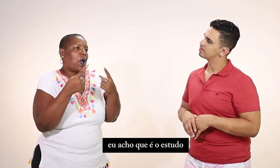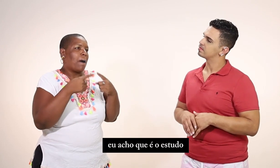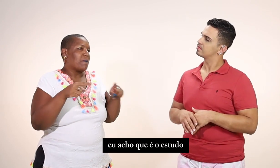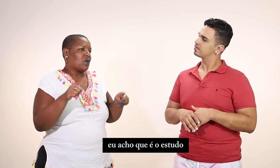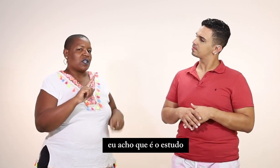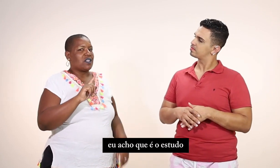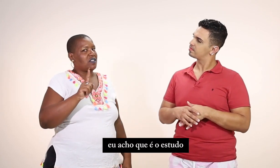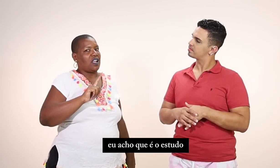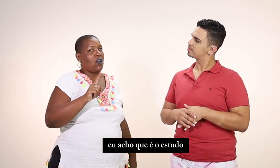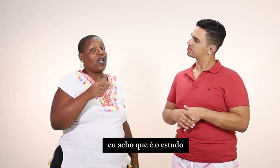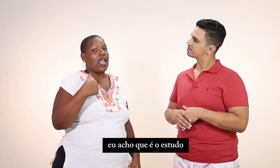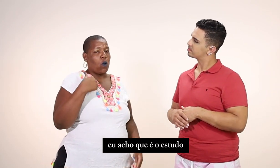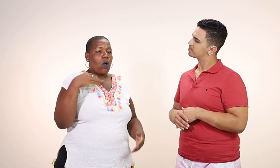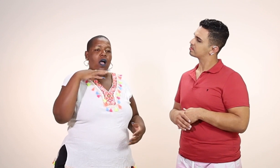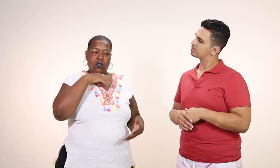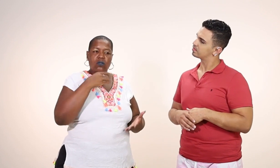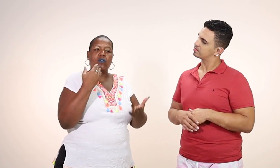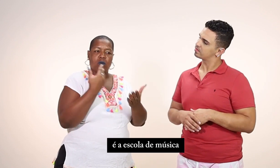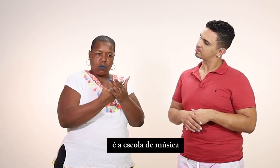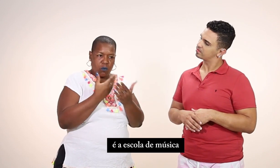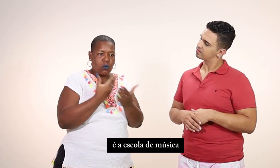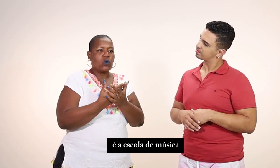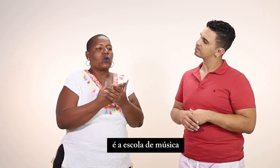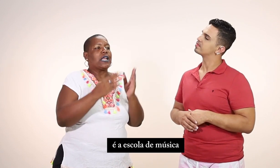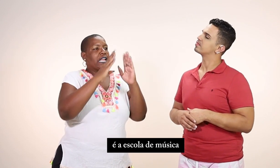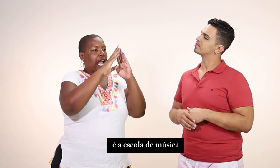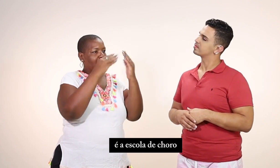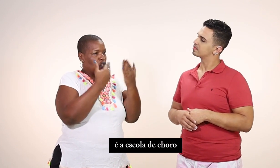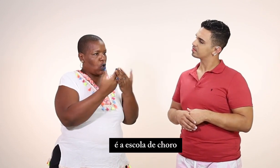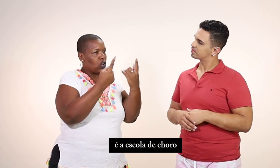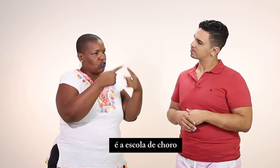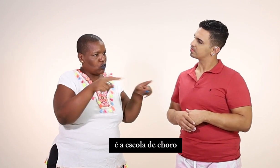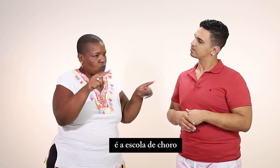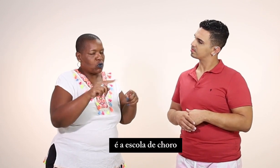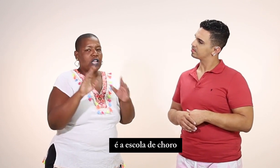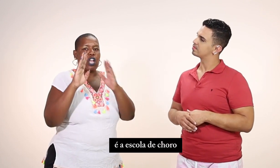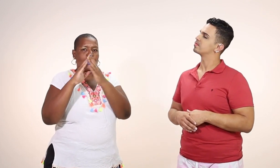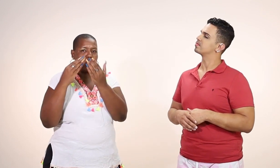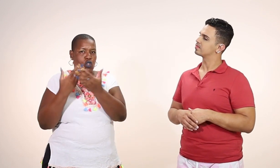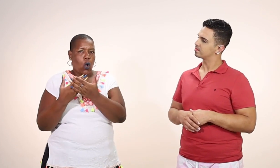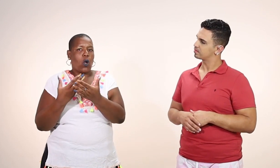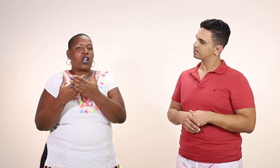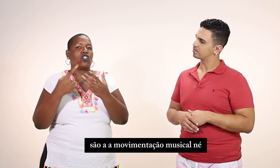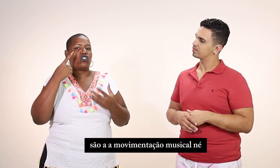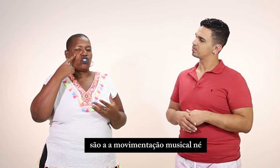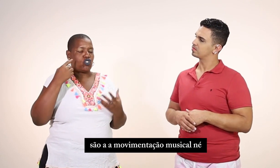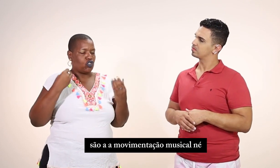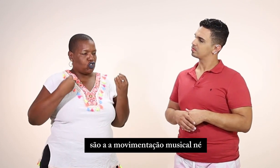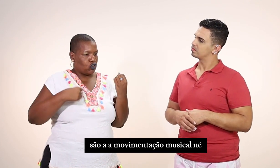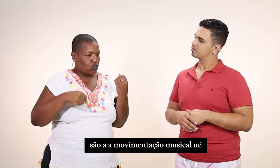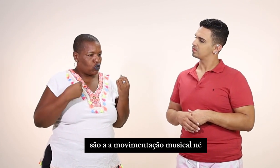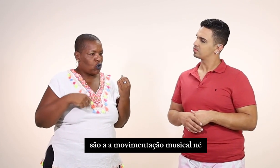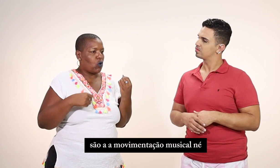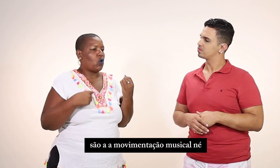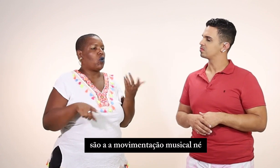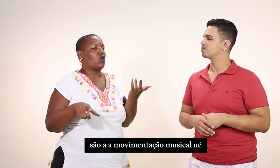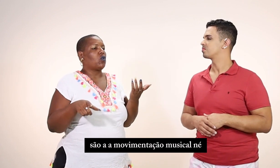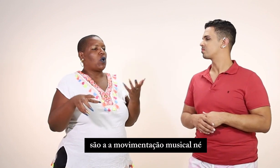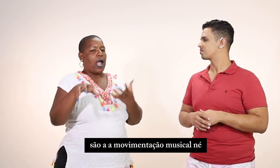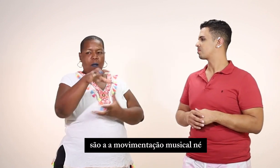que é o estudo, é a escola de música, é a escola de choro, são a movimentação musical,